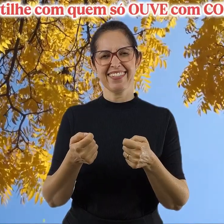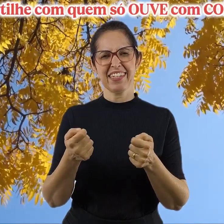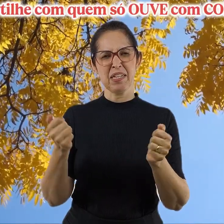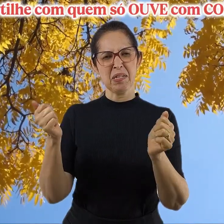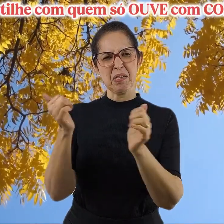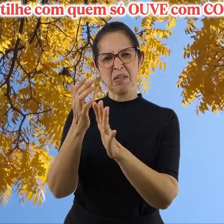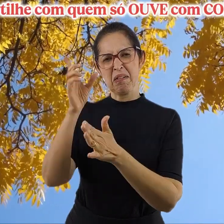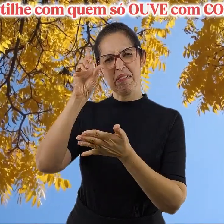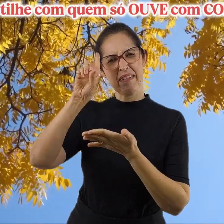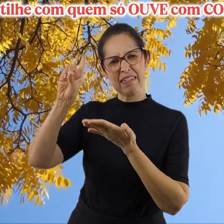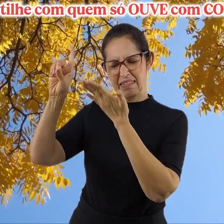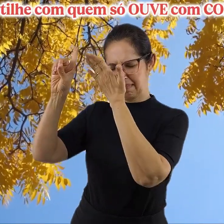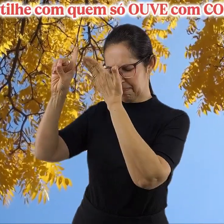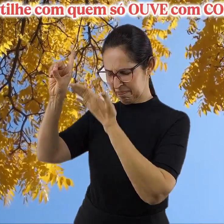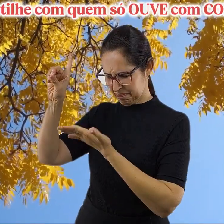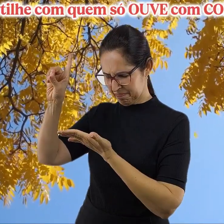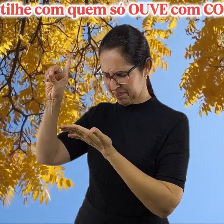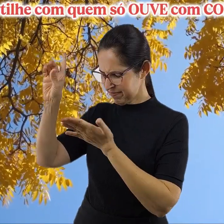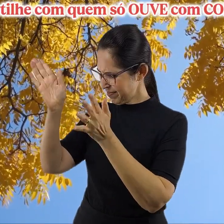glória a Deus,